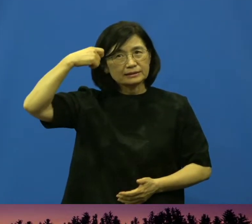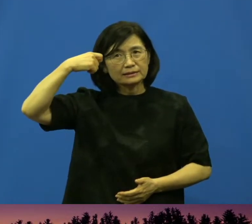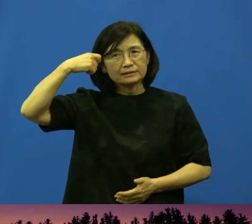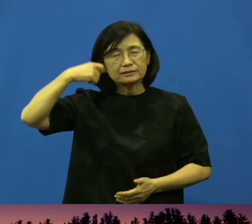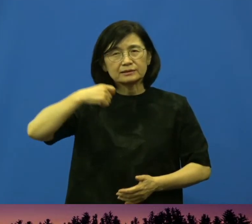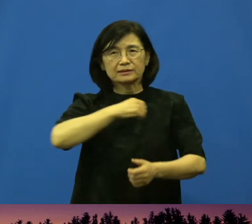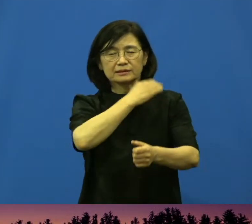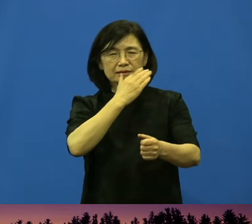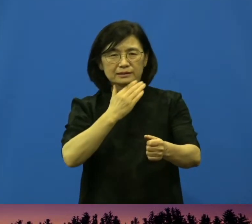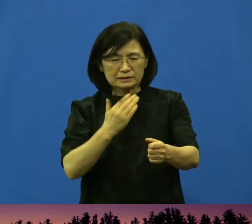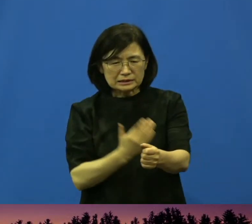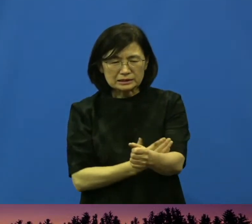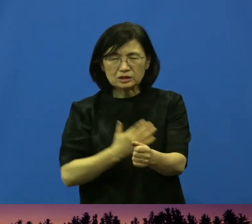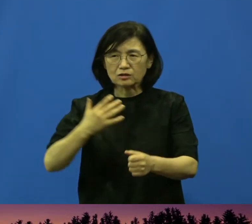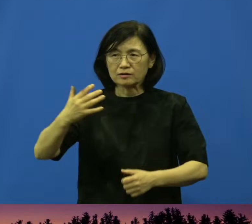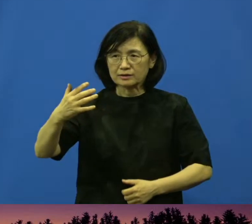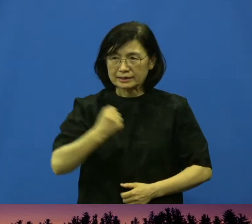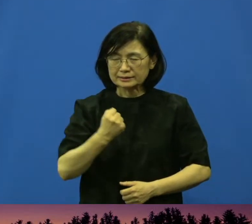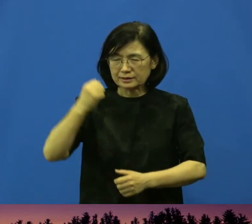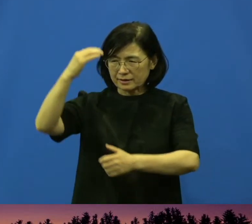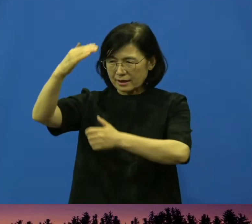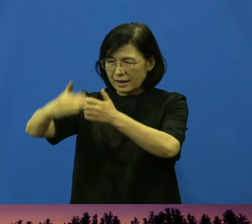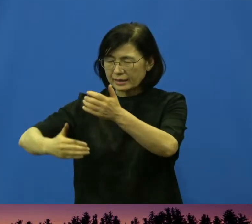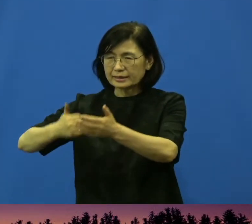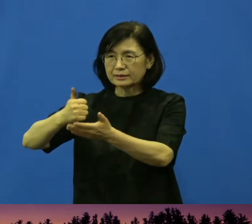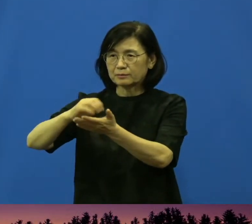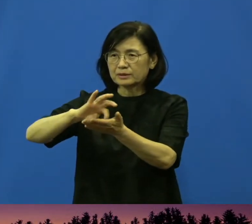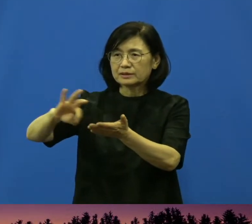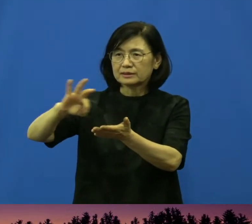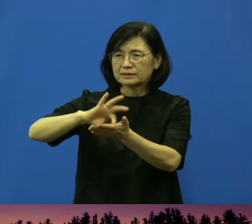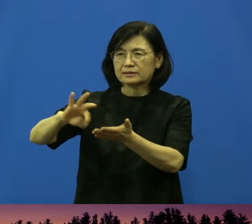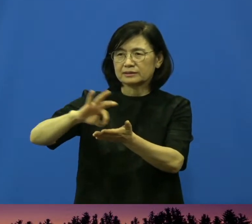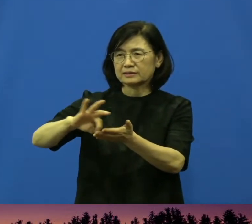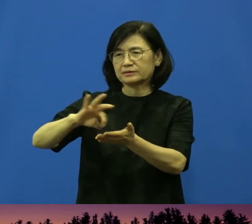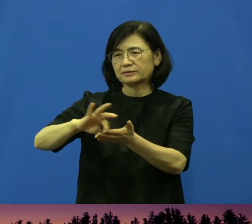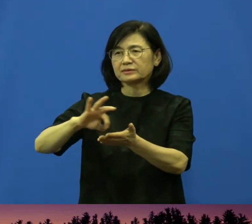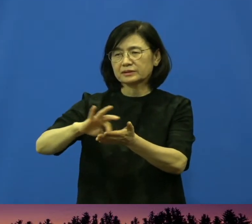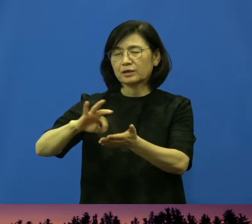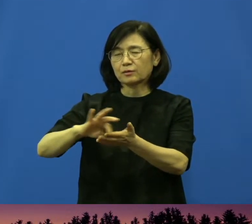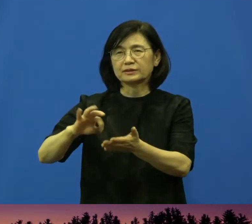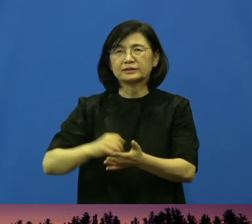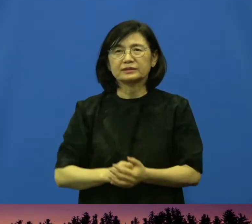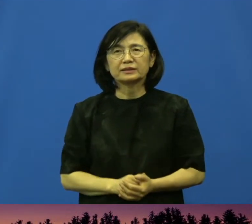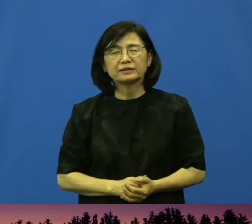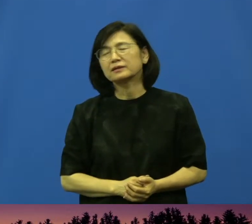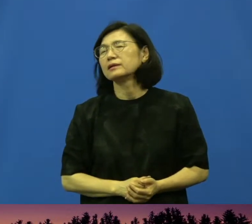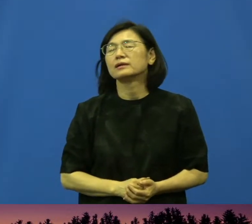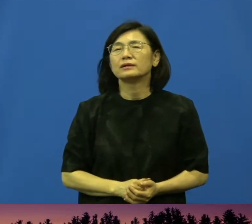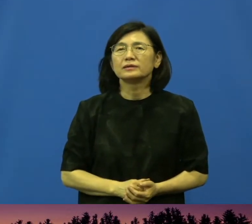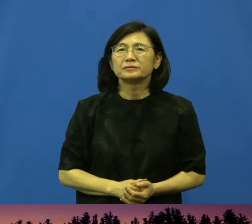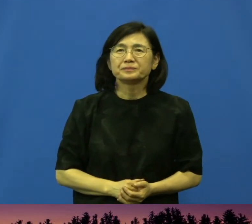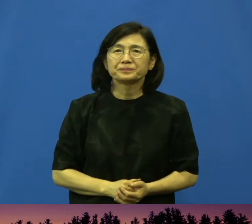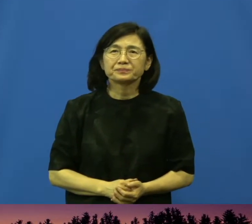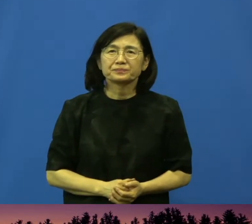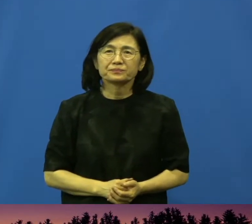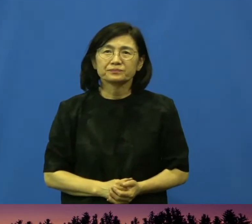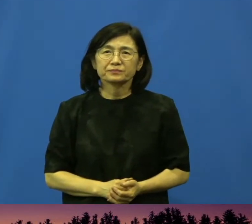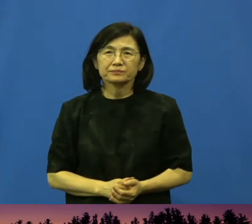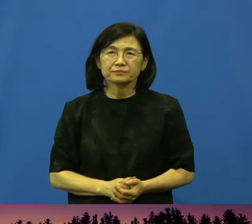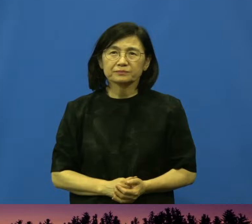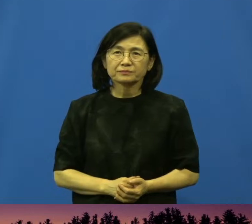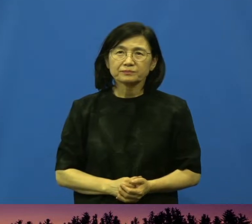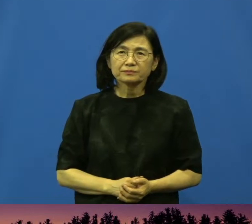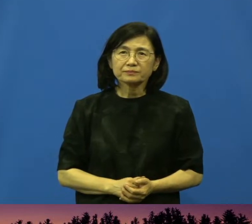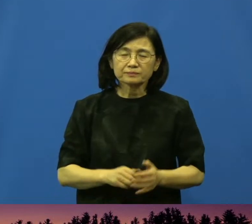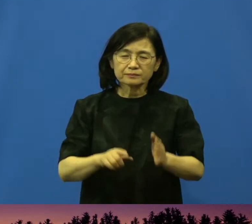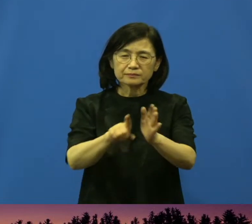능력이 있어야 쓰임받는다. 여러분, 세상에서 듣고 배운 철학입니다. 그러나 여러분, 신자들도